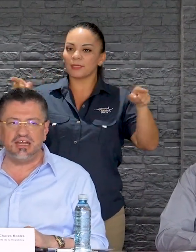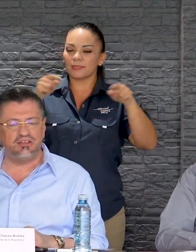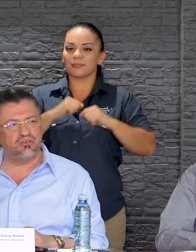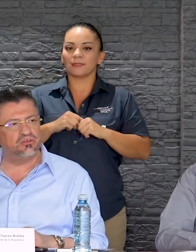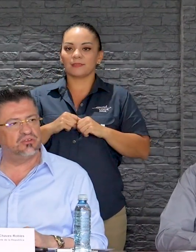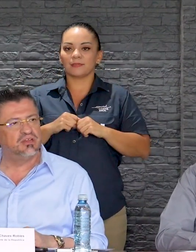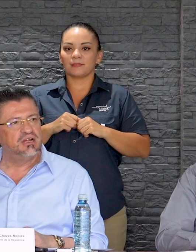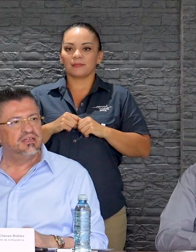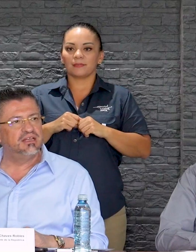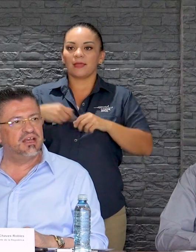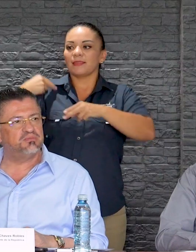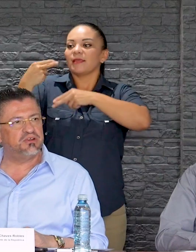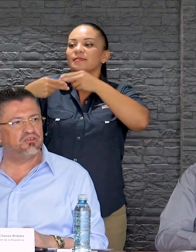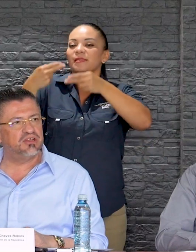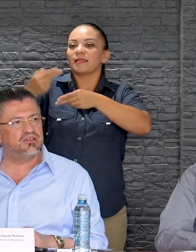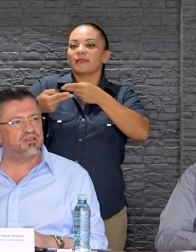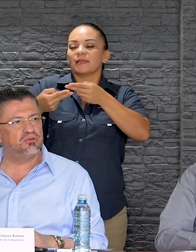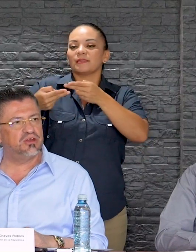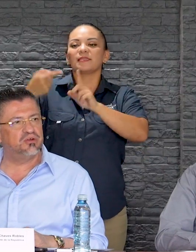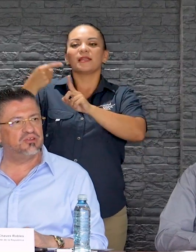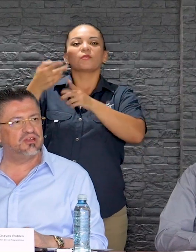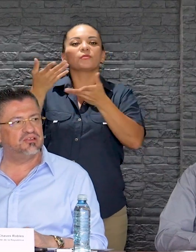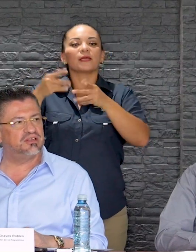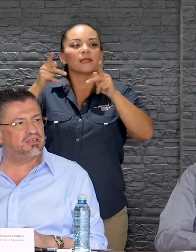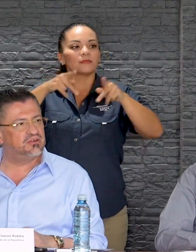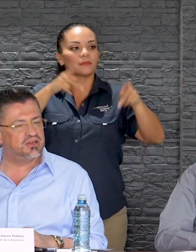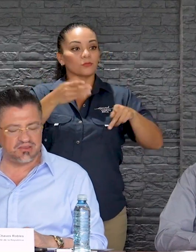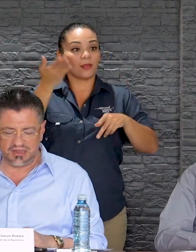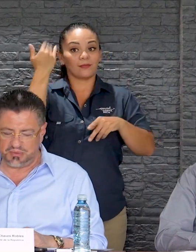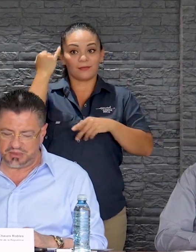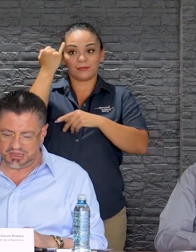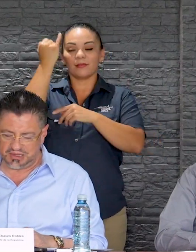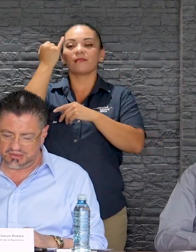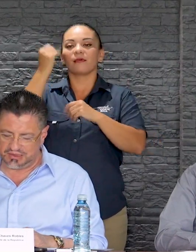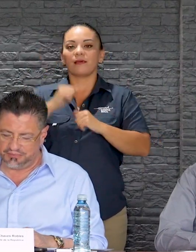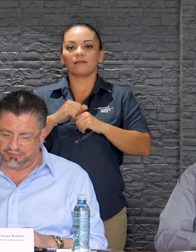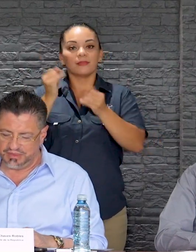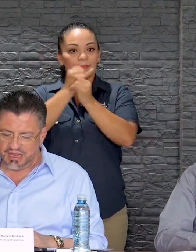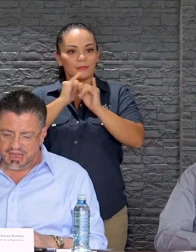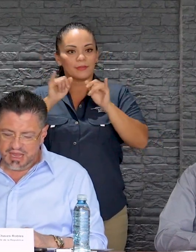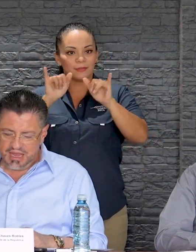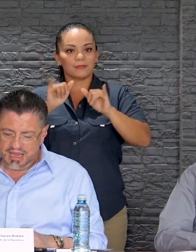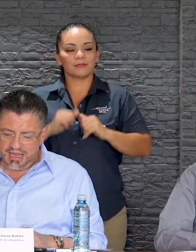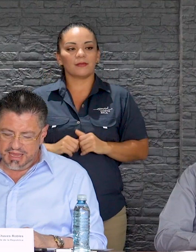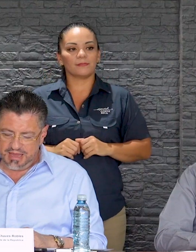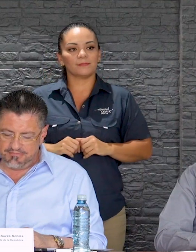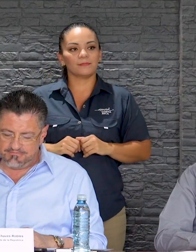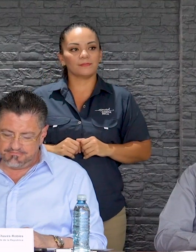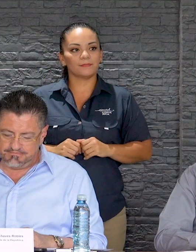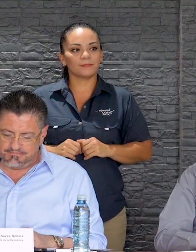descendientes directos de las personas que tuvieron esa iniciativa y esa independencia.